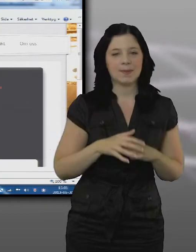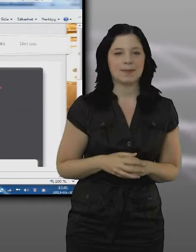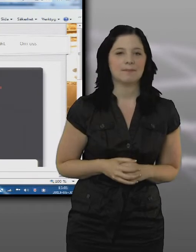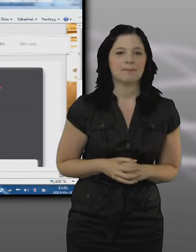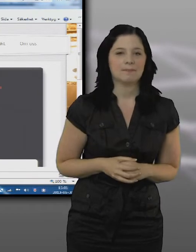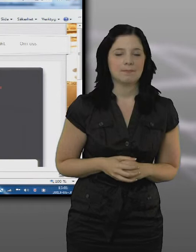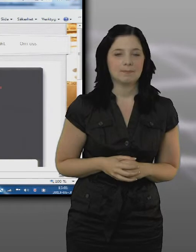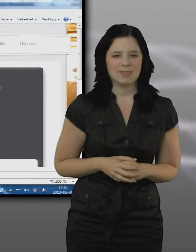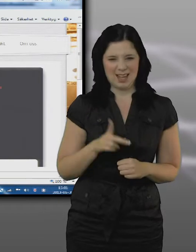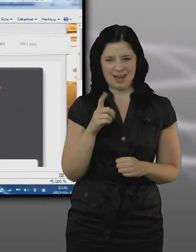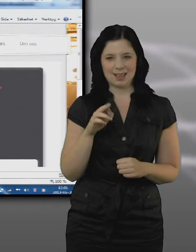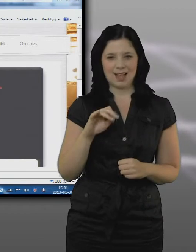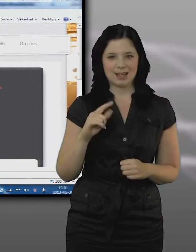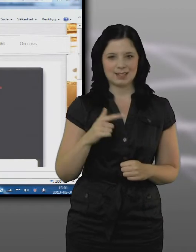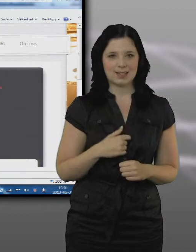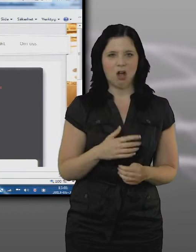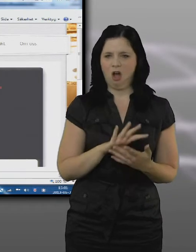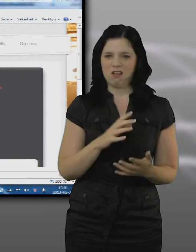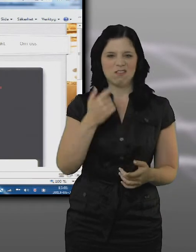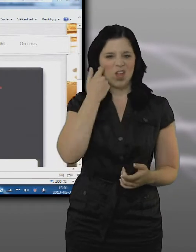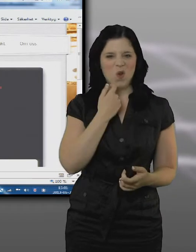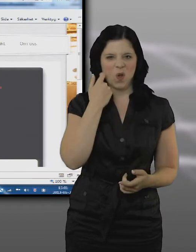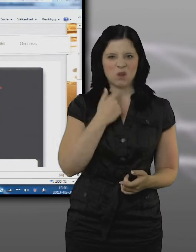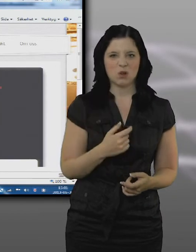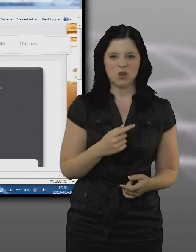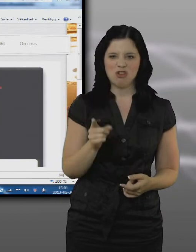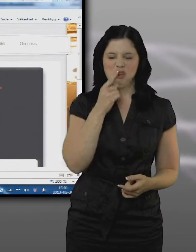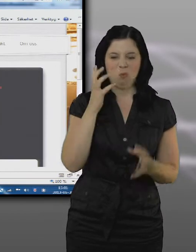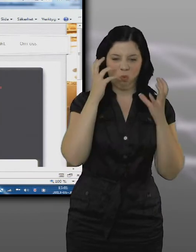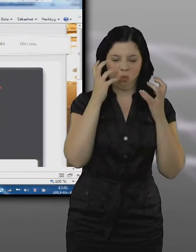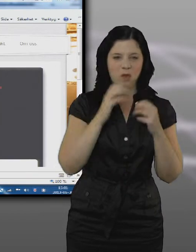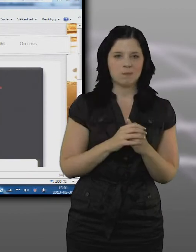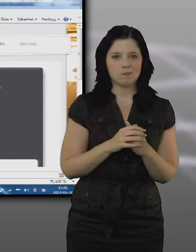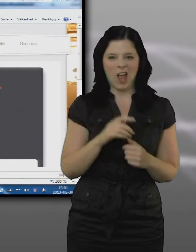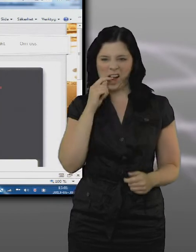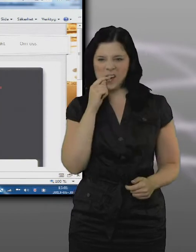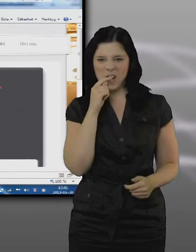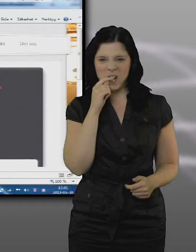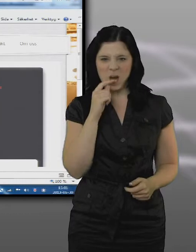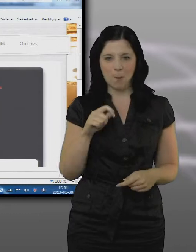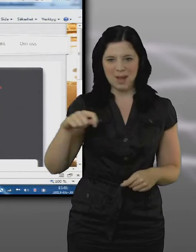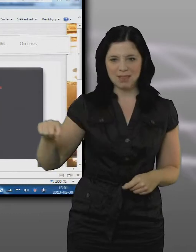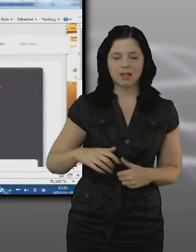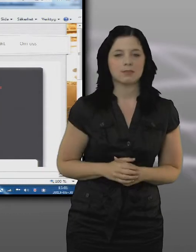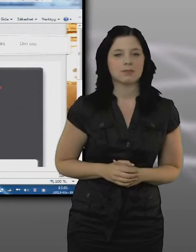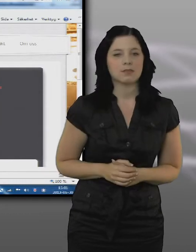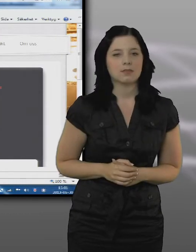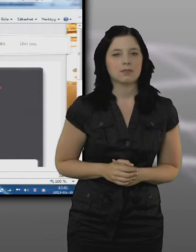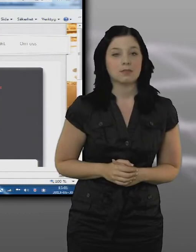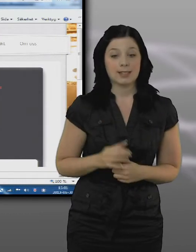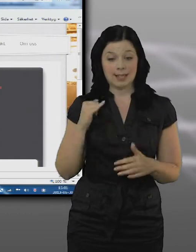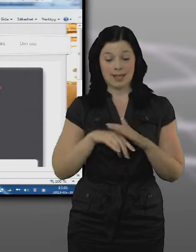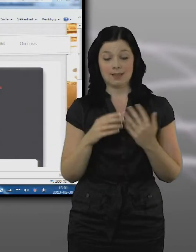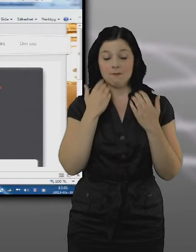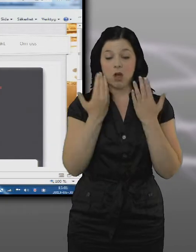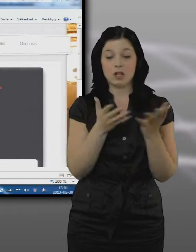spegelbord. Lennart är orakad och rödmosig i ansiktet och han gnager lite på pennan. In i vardagsrummet